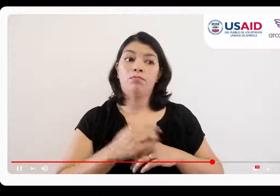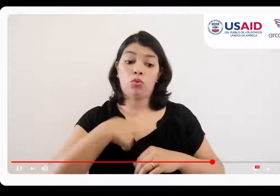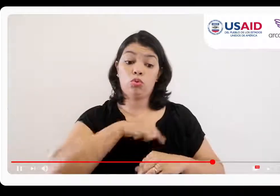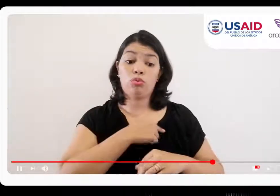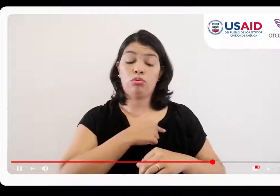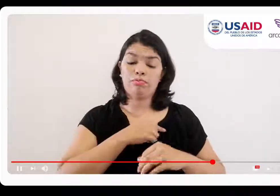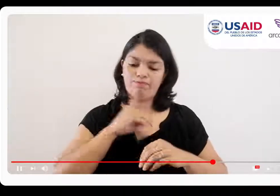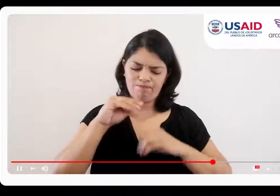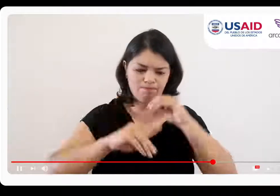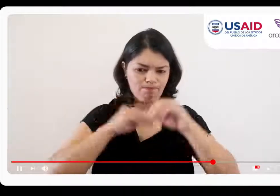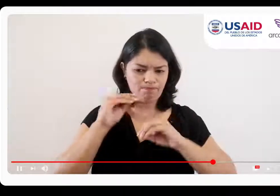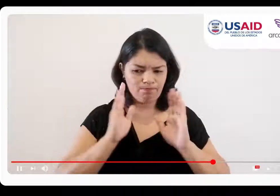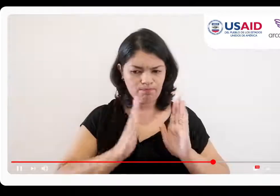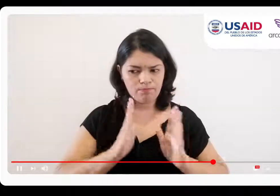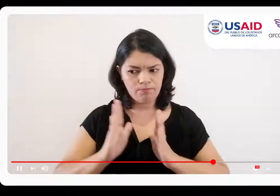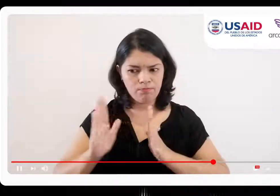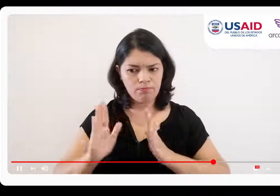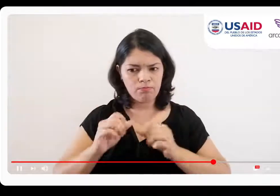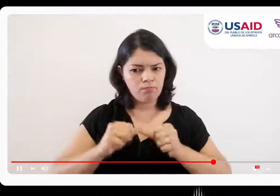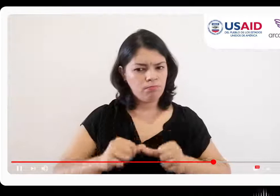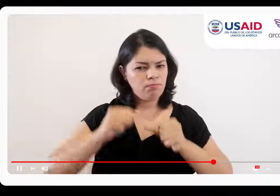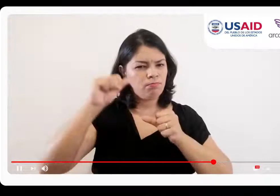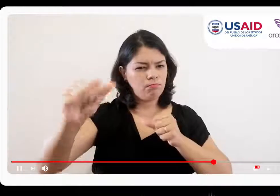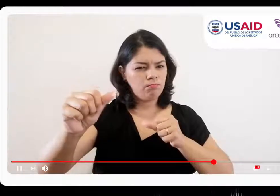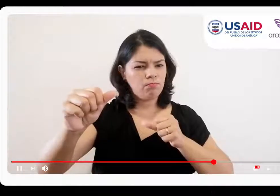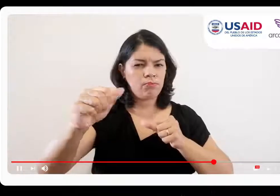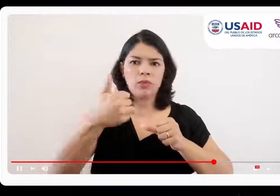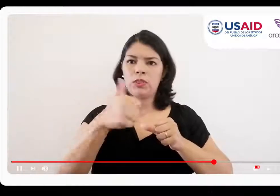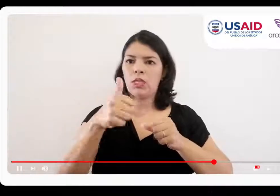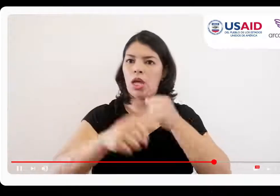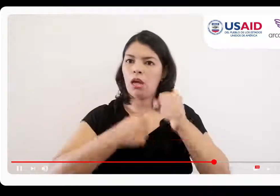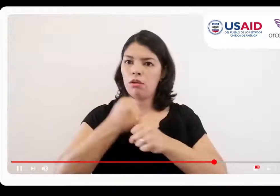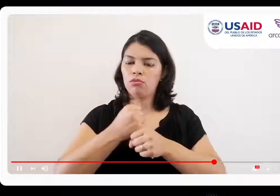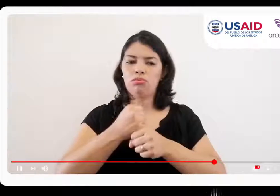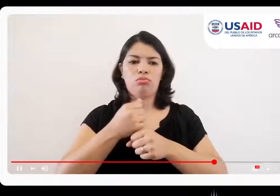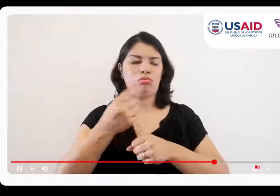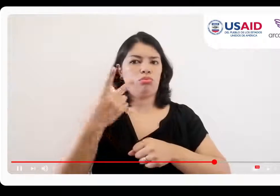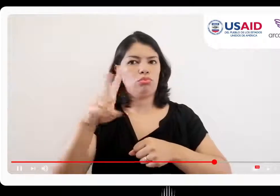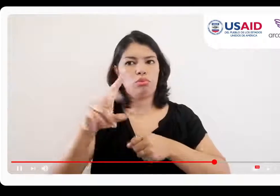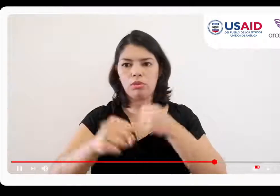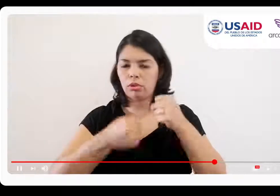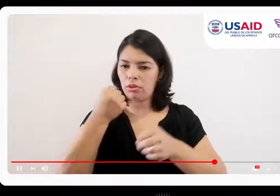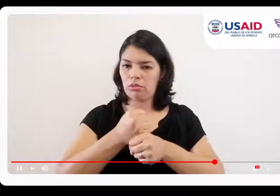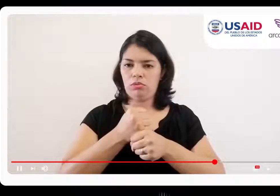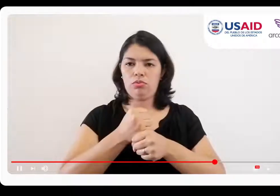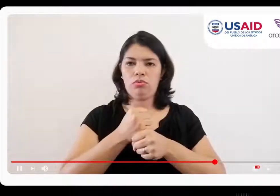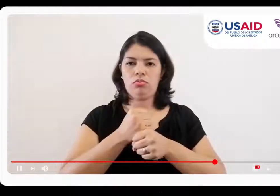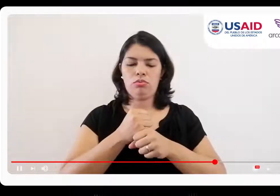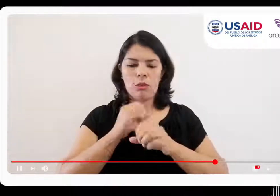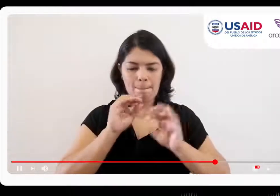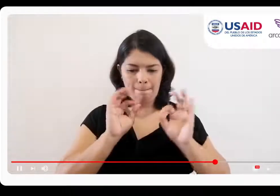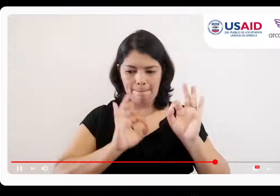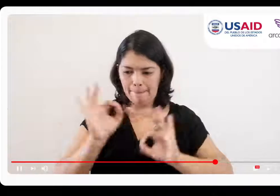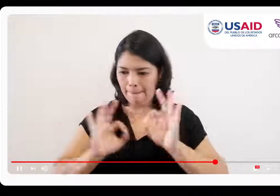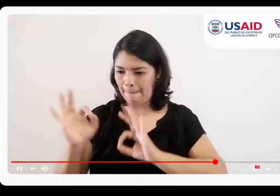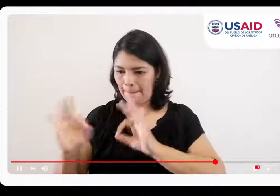plan estructurado a 10 años, a 12 años, para que quede algo bien estructurado y que los procesos